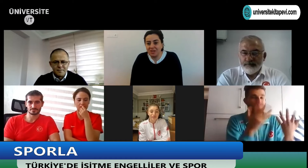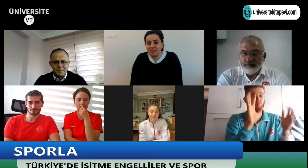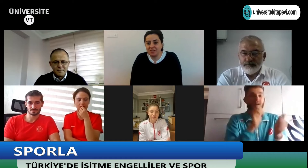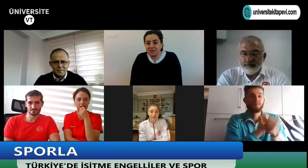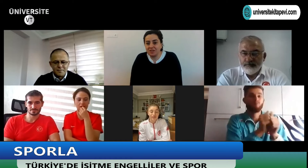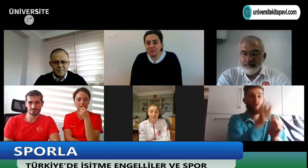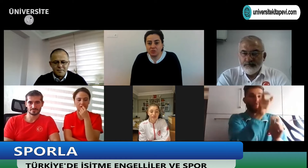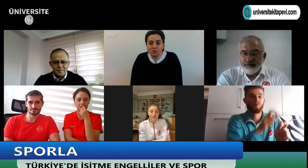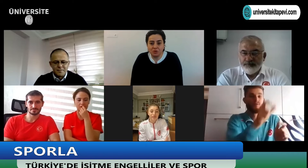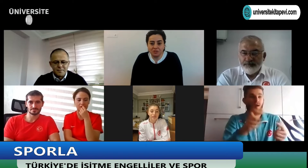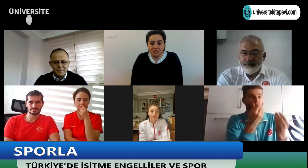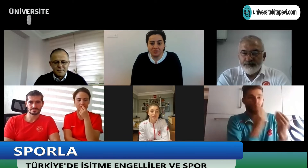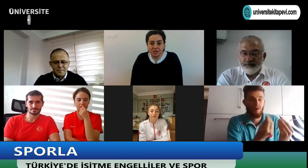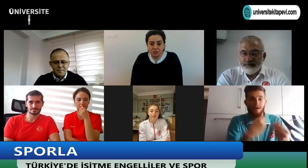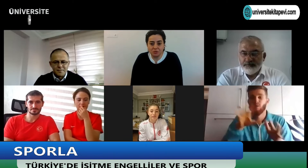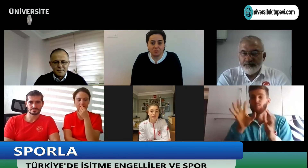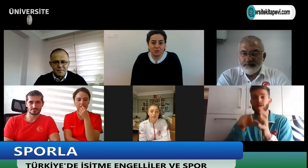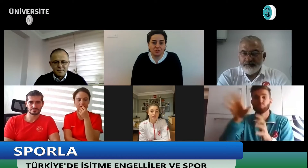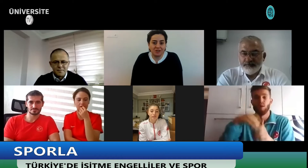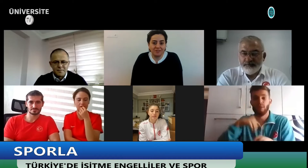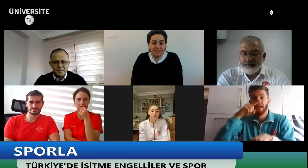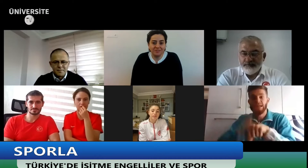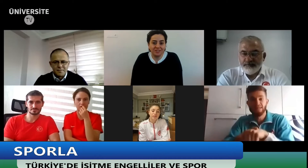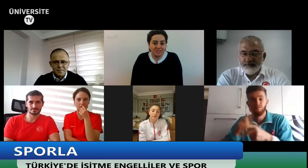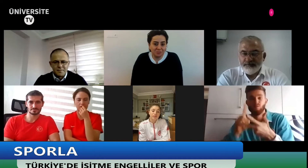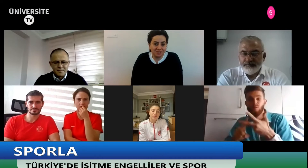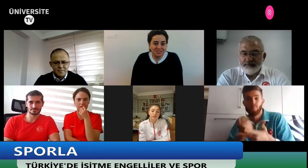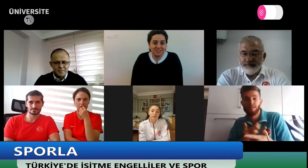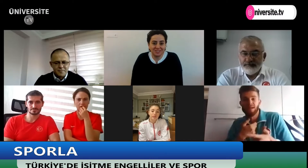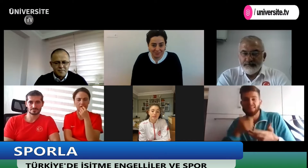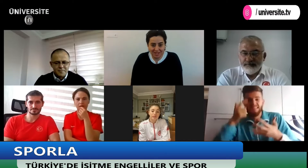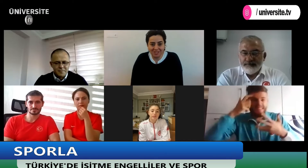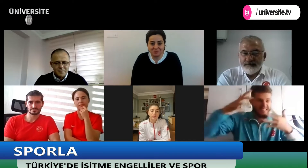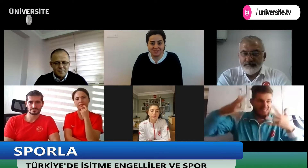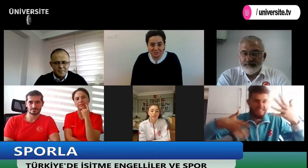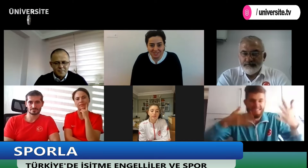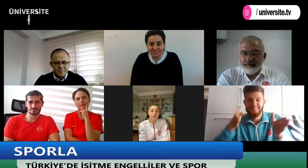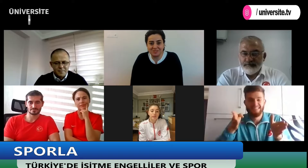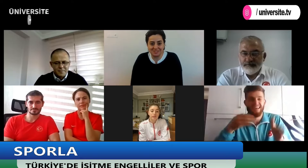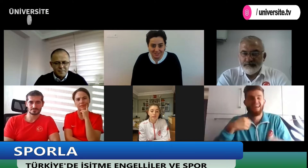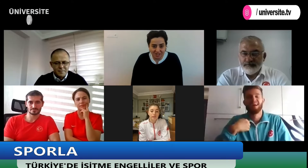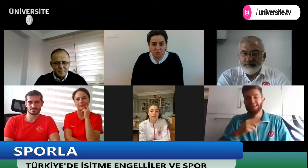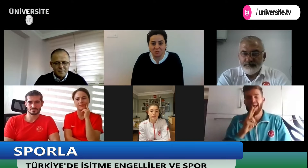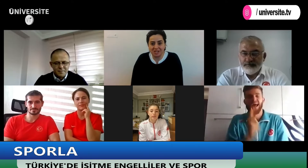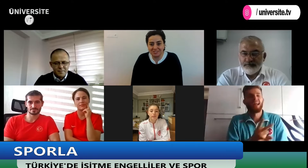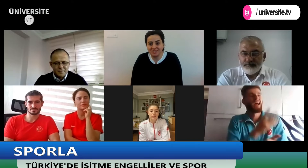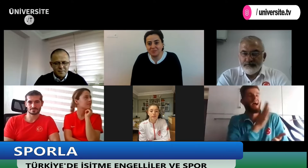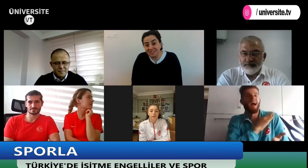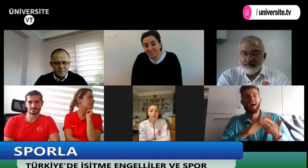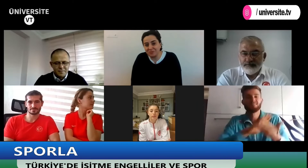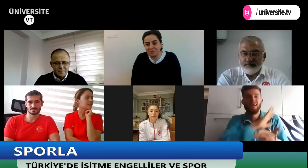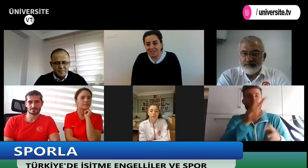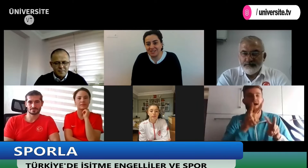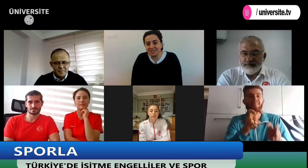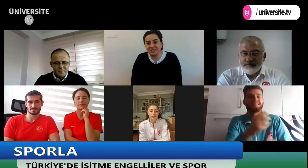kararsızdım. Çünkü orada daha çok sporcular var ve kalabalık bir ekipsiniz, bir takımsınız, daha sosyalsiniz